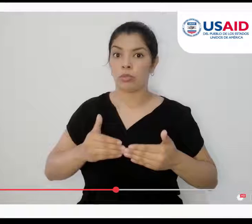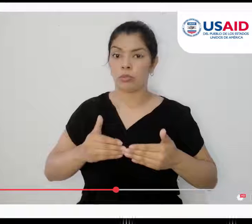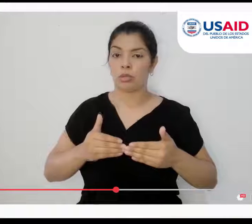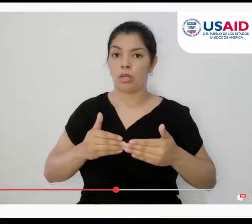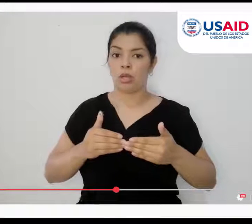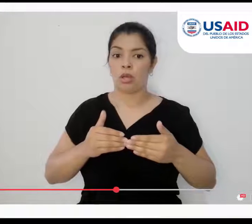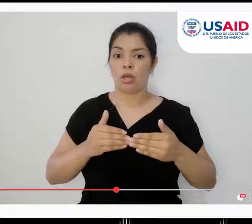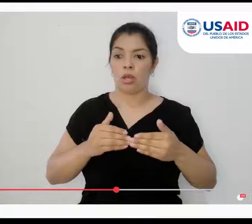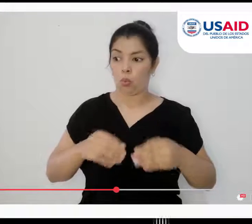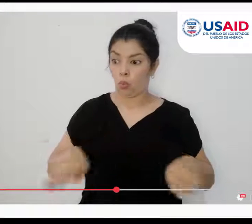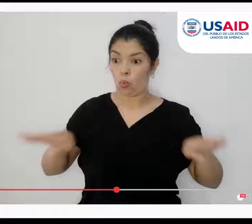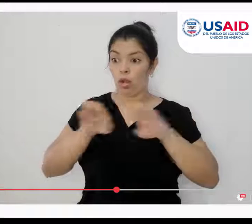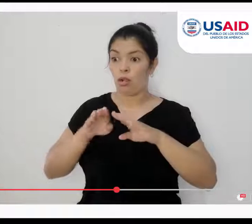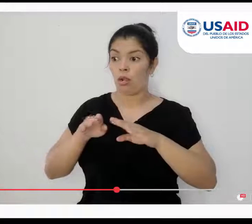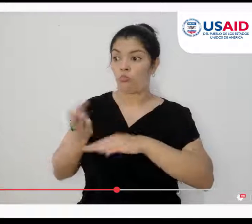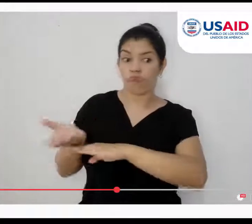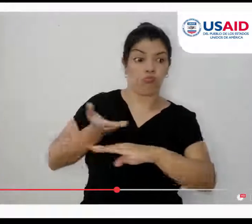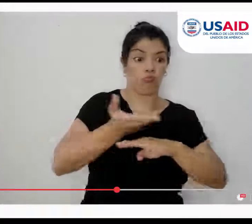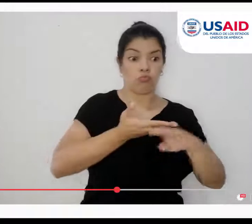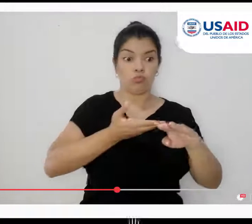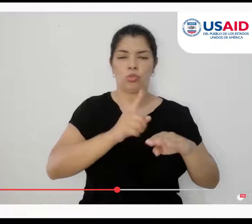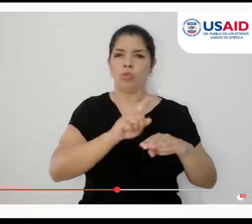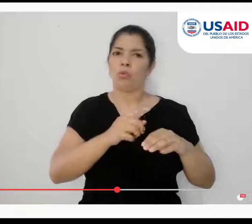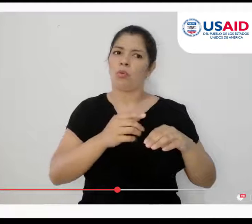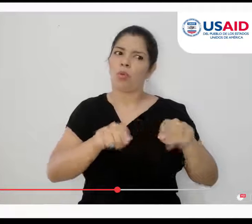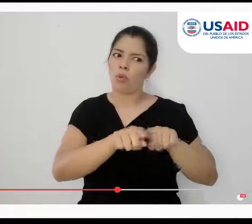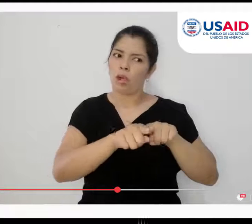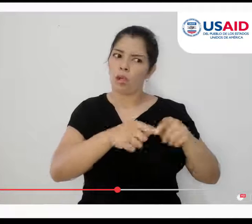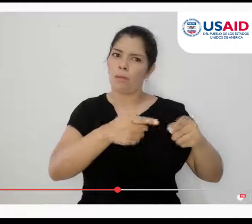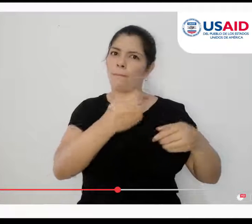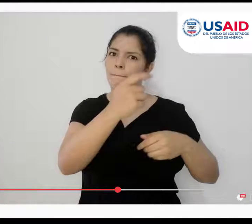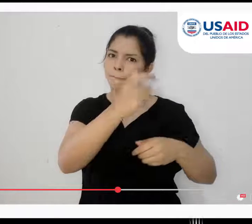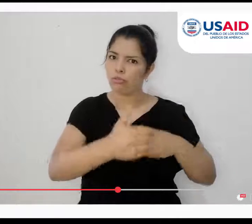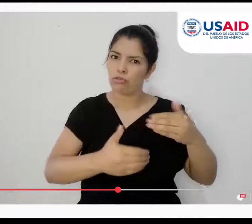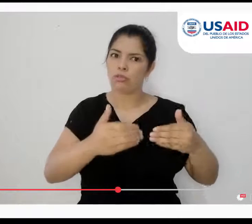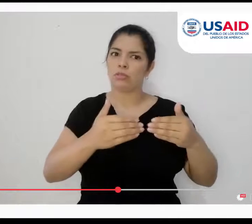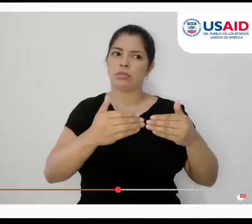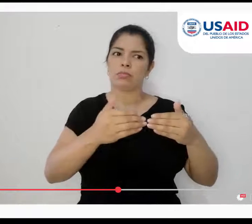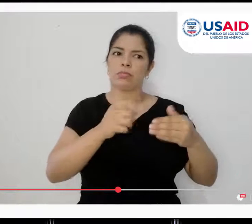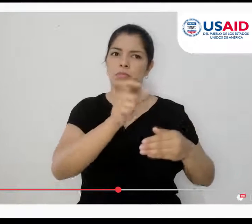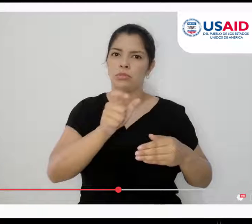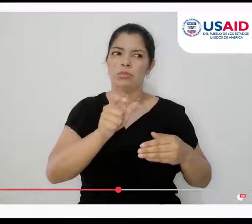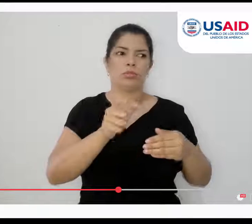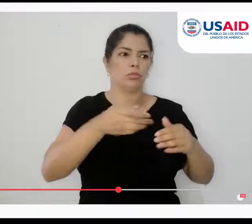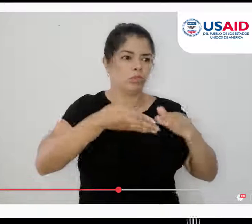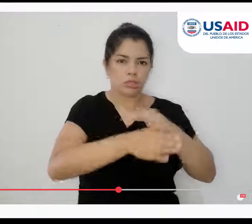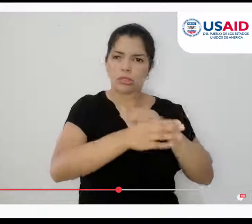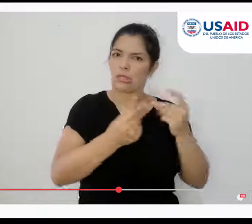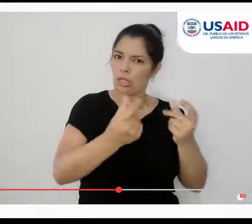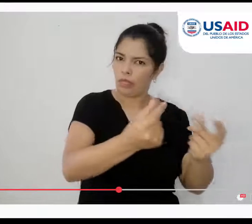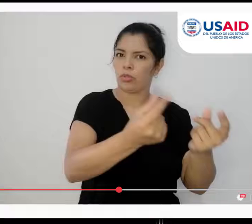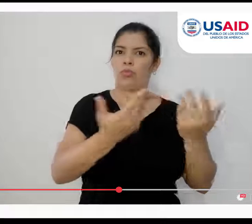con discapacidad puedan acceder de manera más ágil, con menos trámites, el momento oportuno es